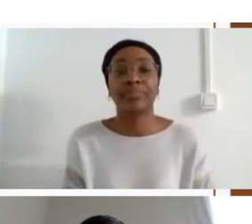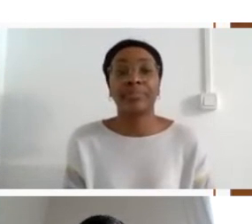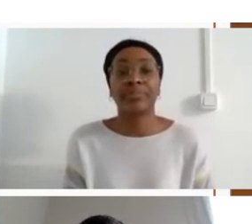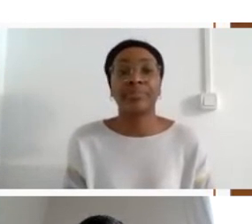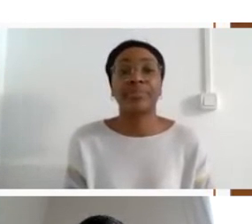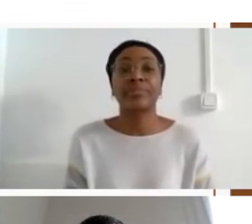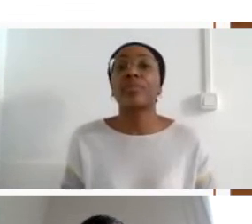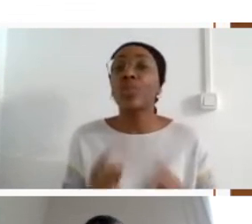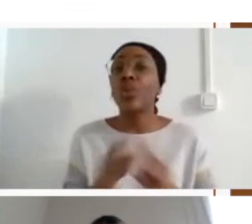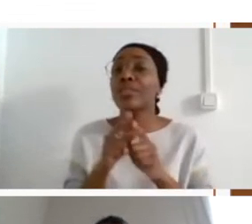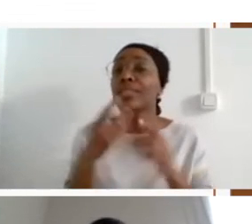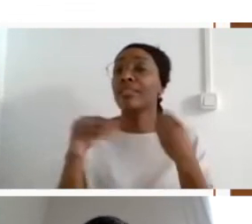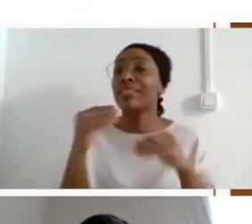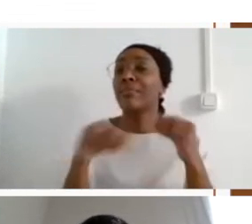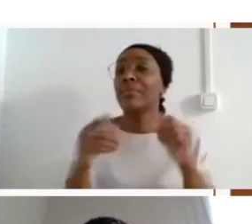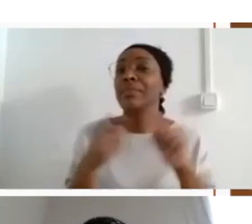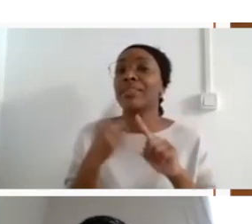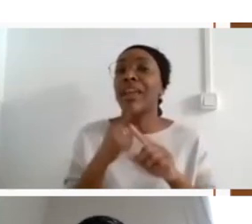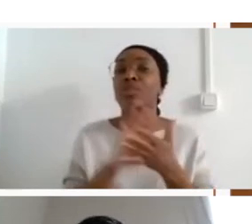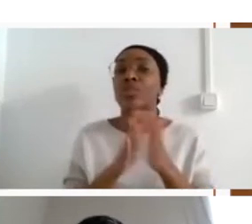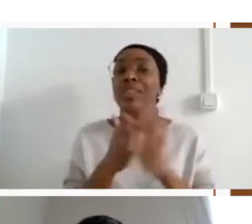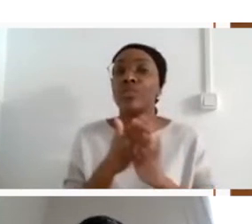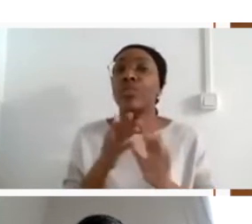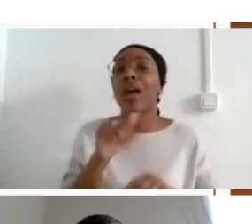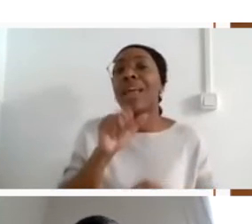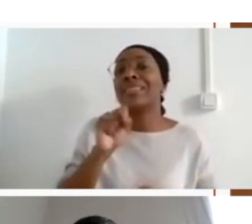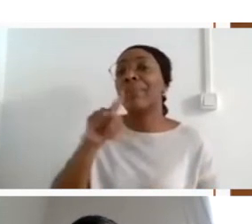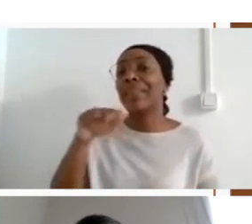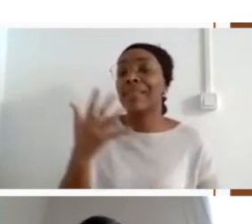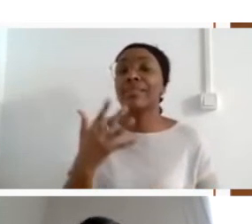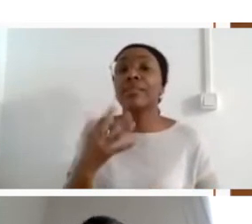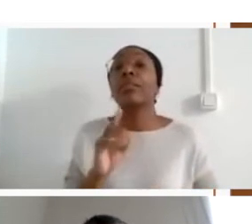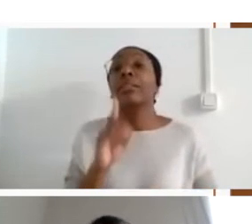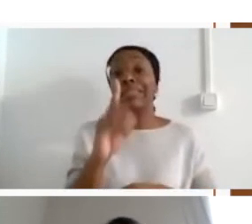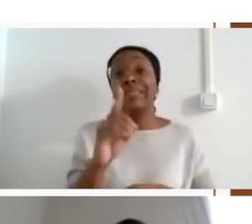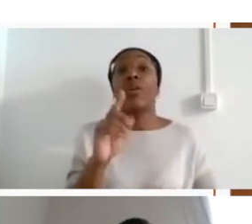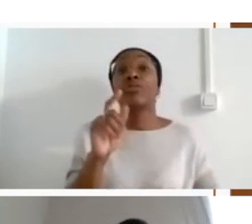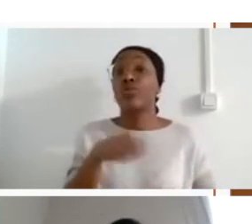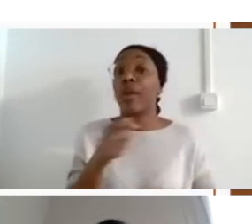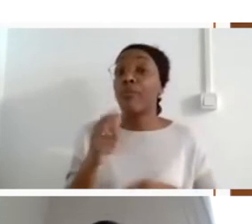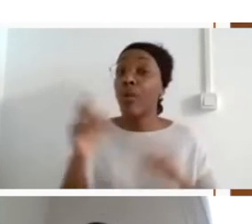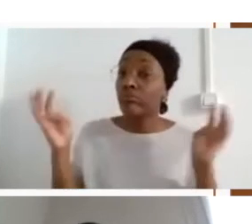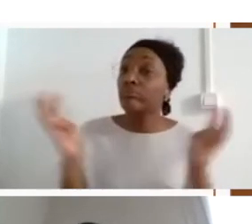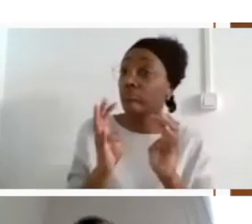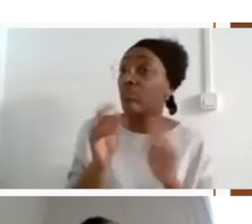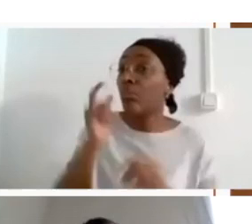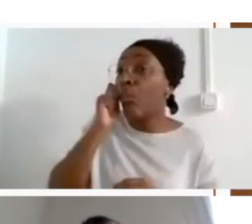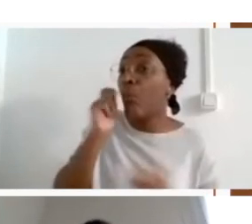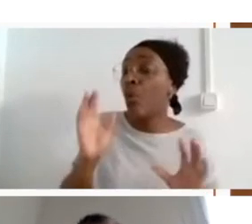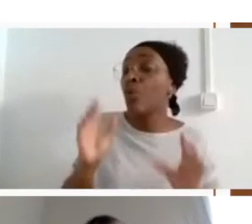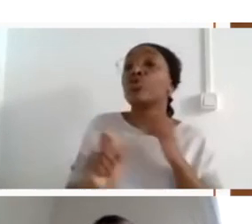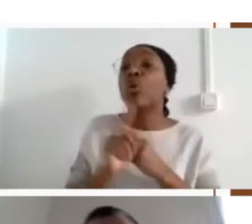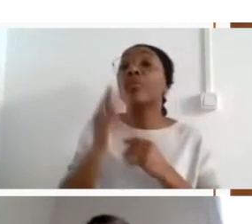normalement, on reprend en présentiel dimanche, à part si vraiment il y avait à nouveau beaucoup de cas dans l'église qui se présentaient cette